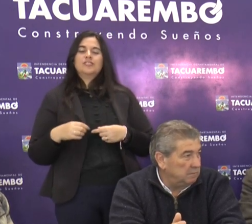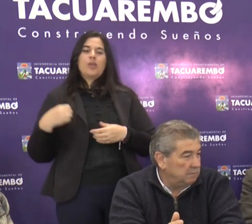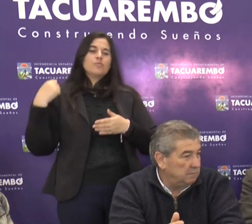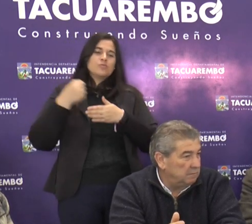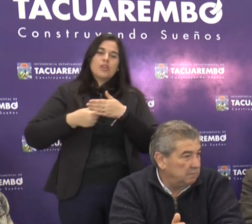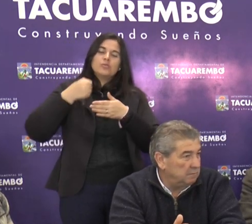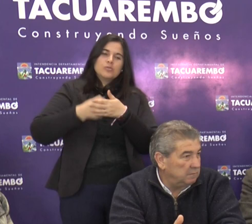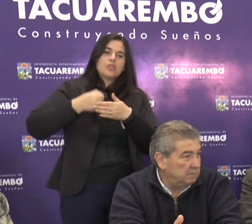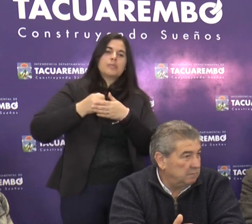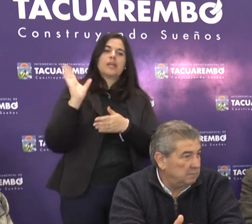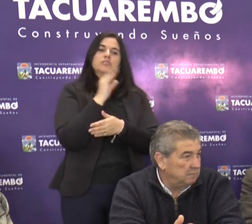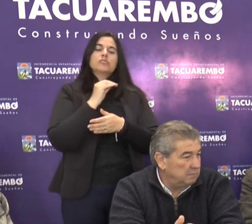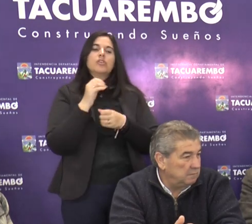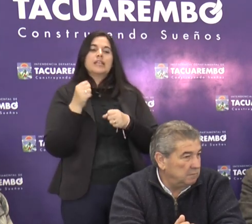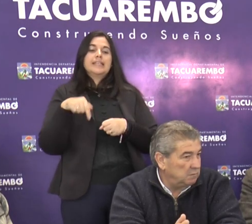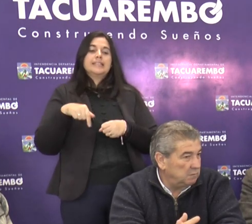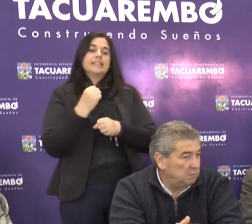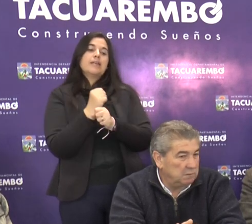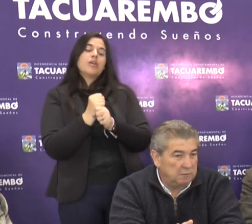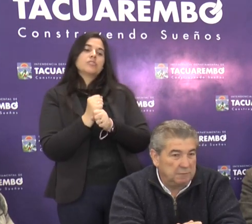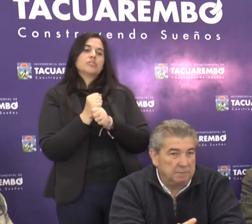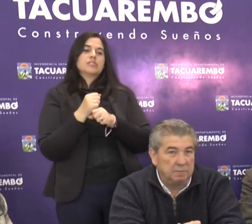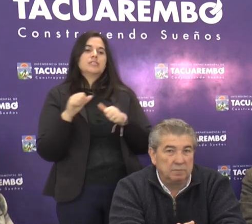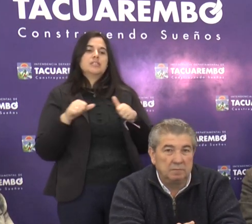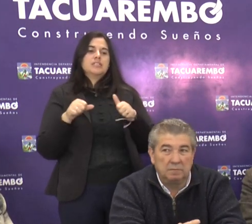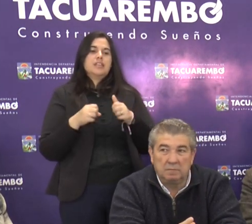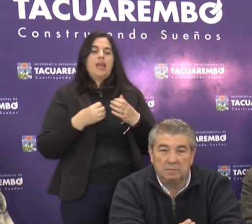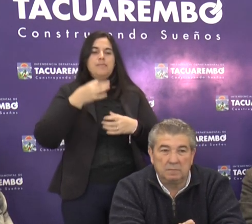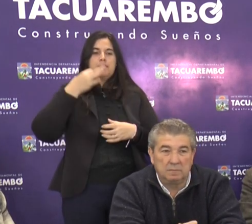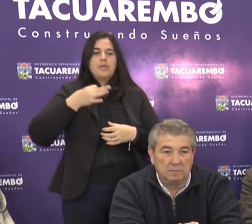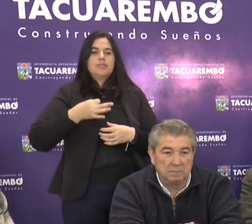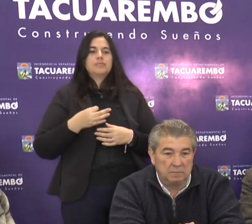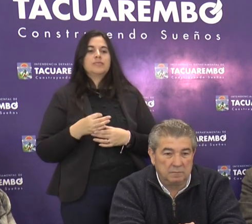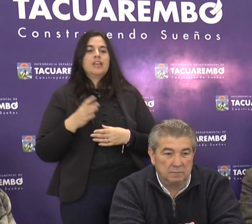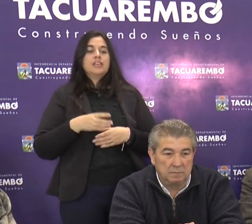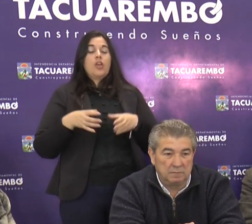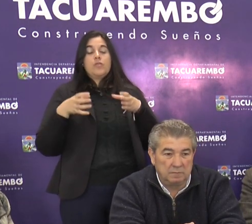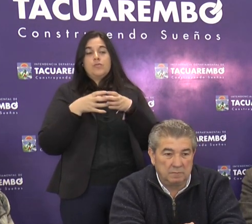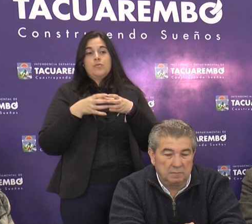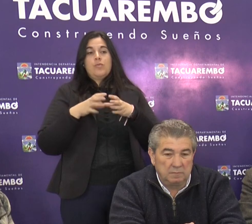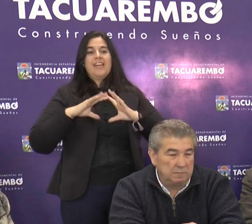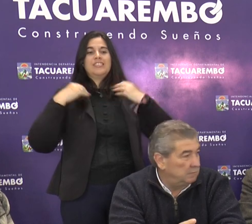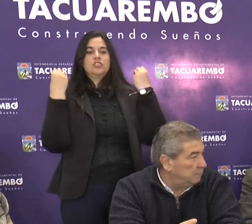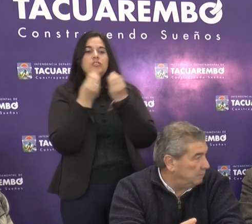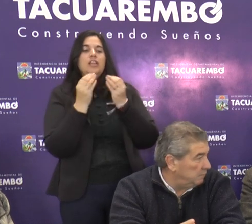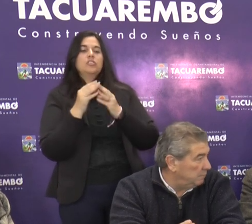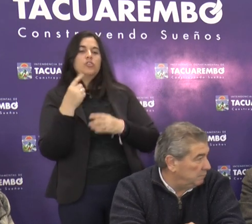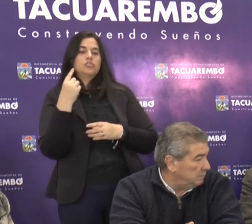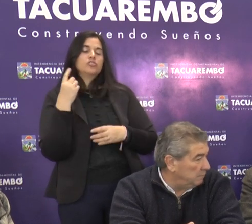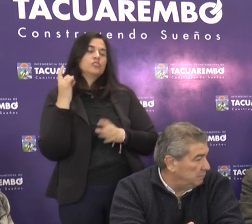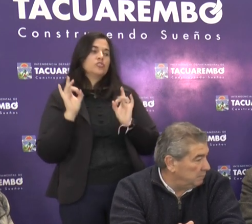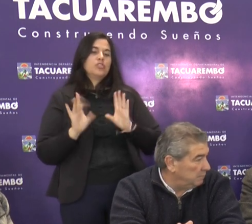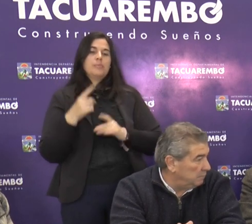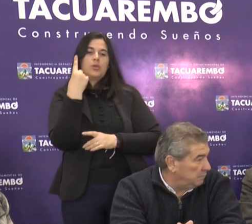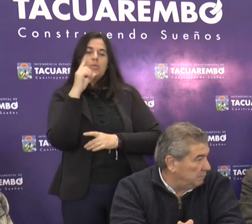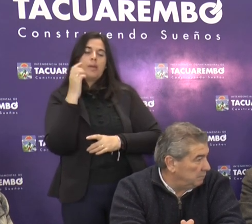se hace en conjunto. Acá nos salva, el partido no lo salva un jugador, lo salva todo el equipo. Y lo que yo hablaba ahora, y